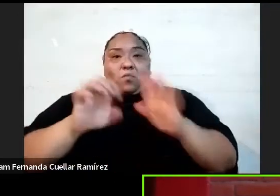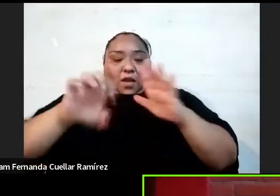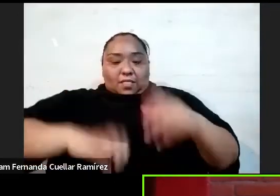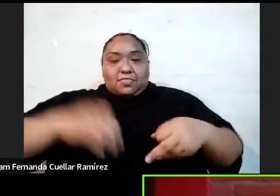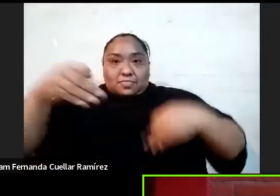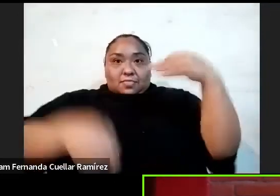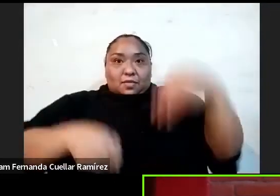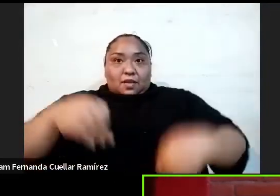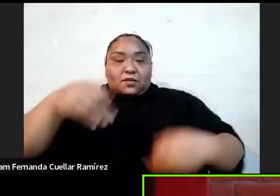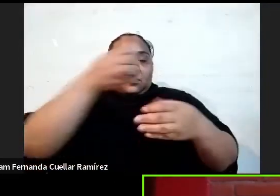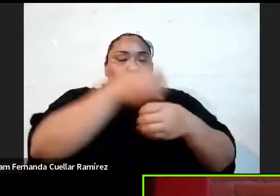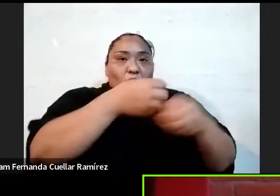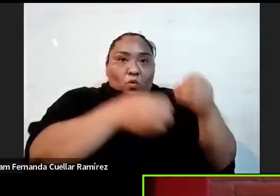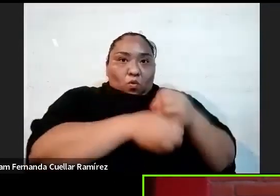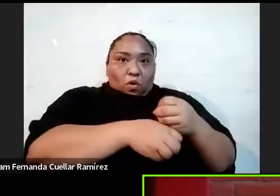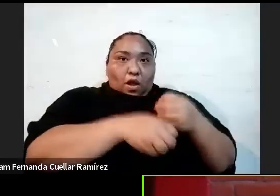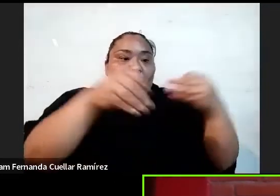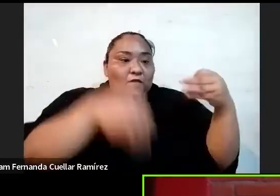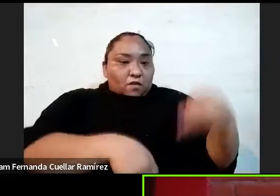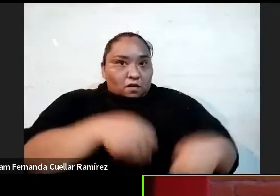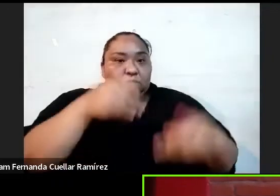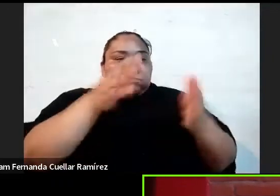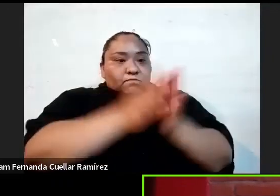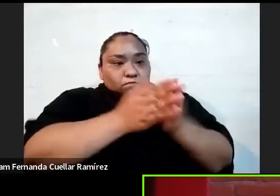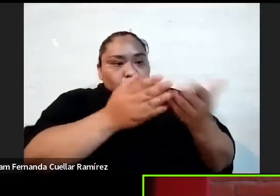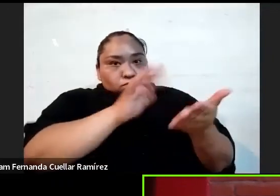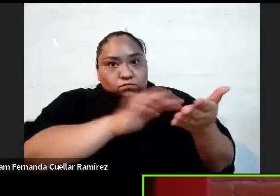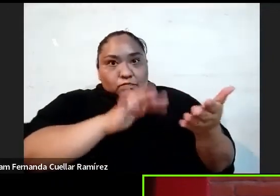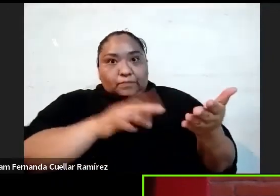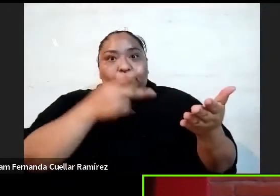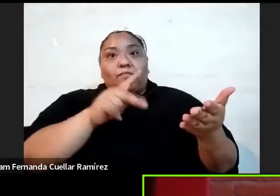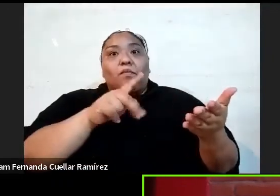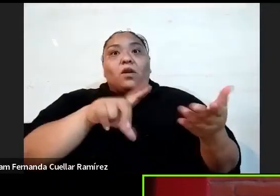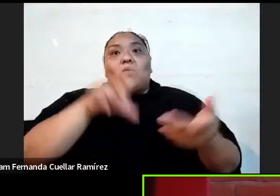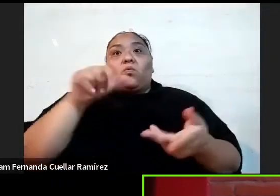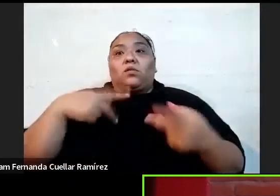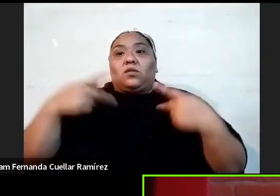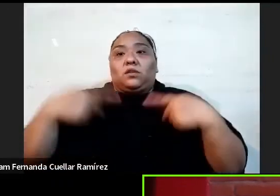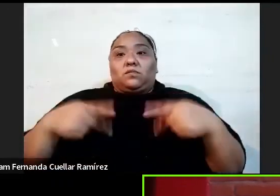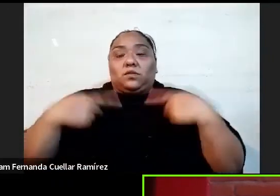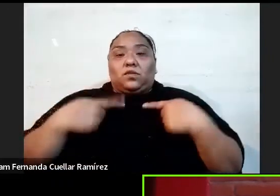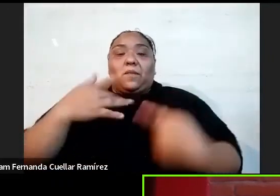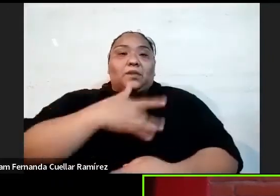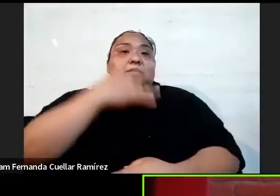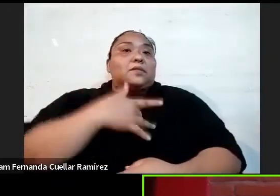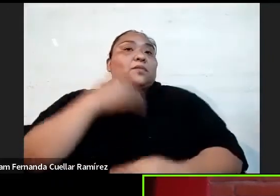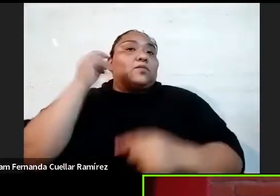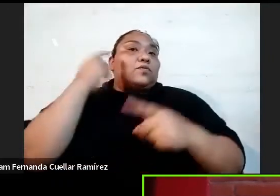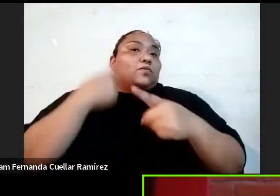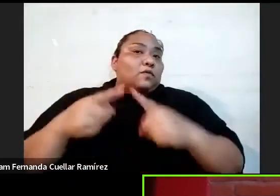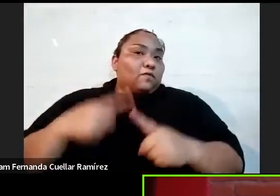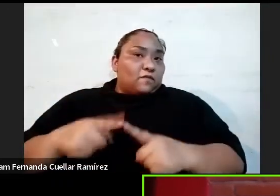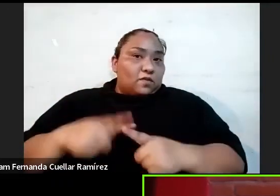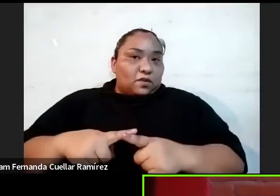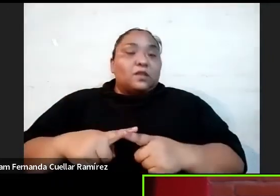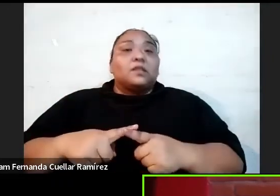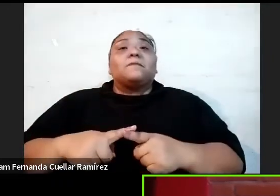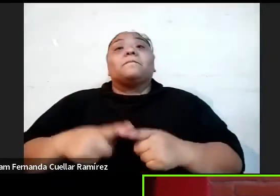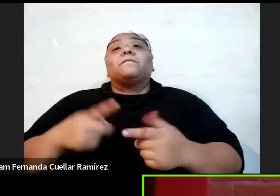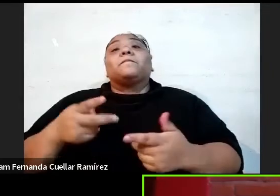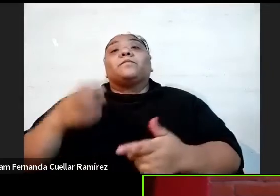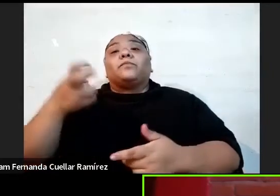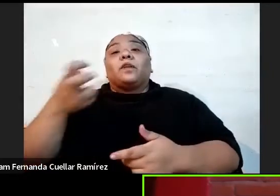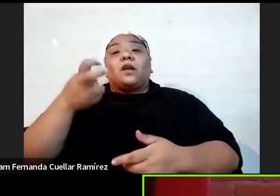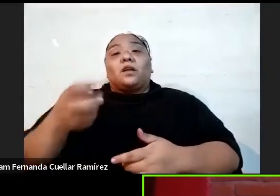una vez que los actores le dan vida a los personajes, toma un sentido muy diferente. Y eso es como que un poco lo que quiero hacer,